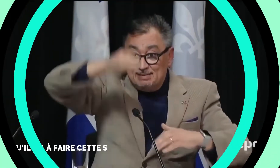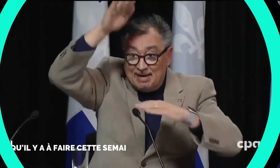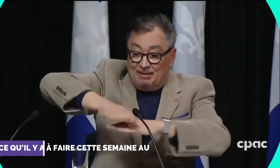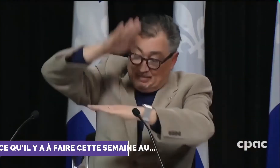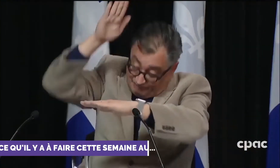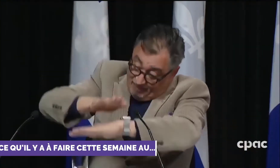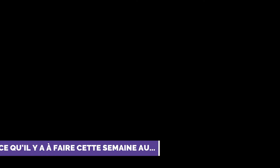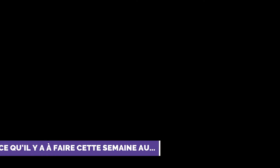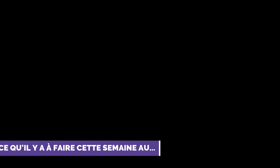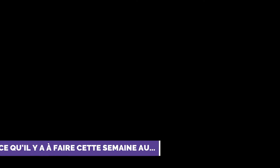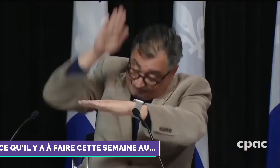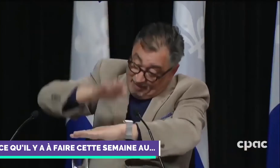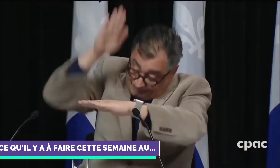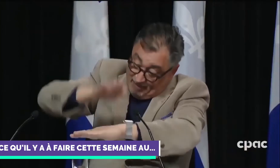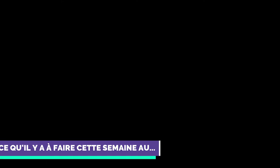l'aplatit, hein?